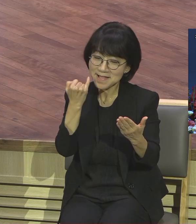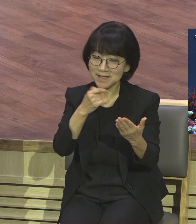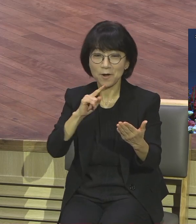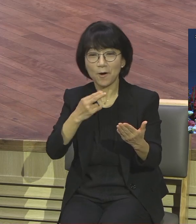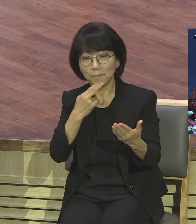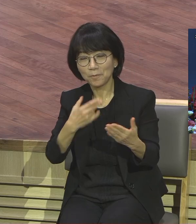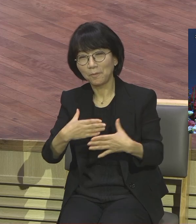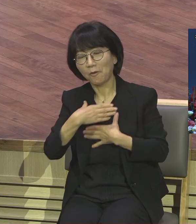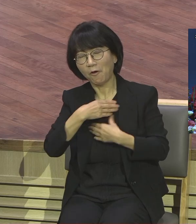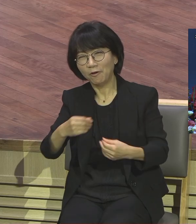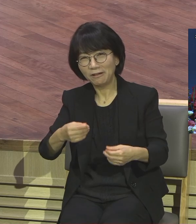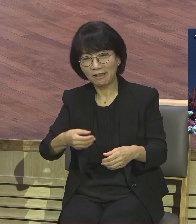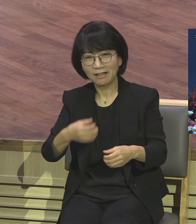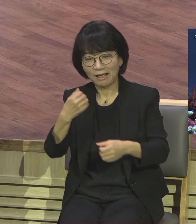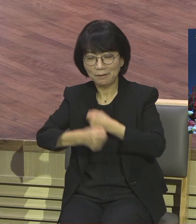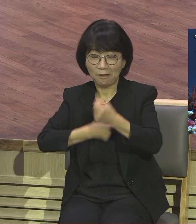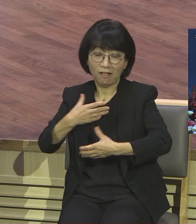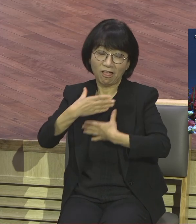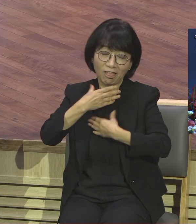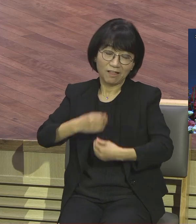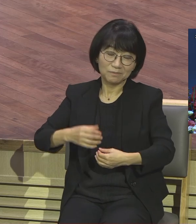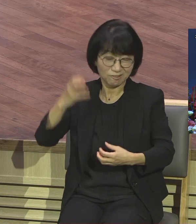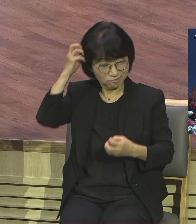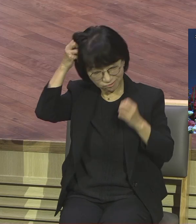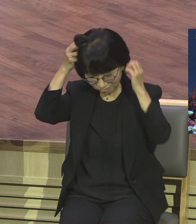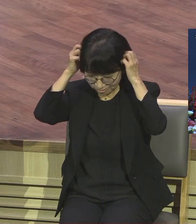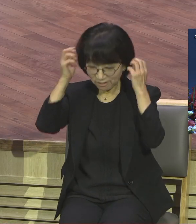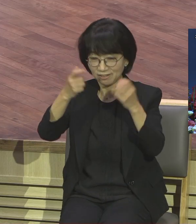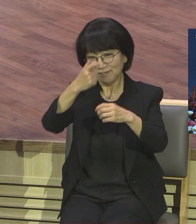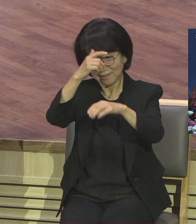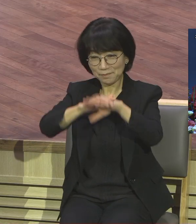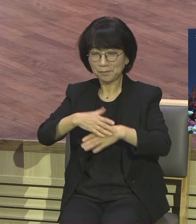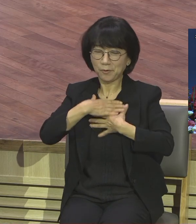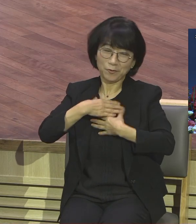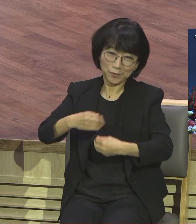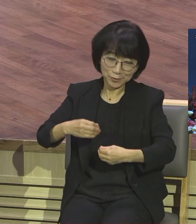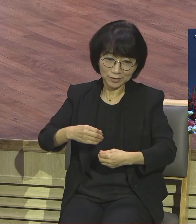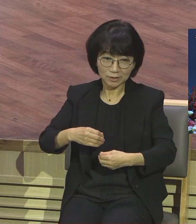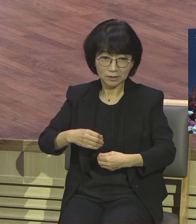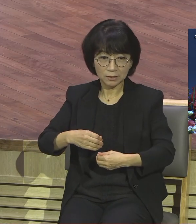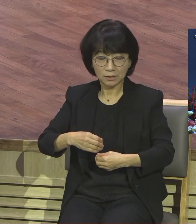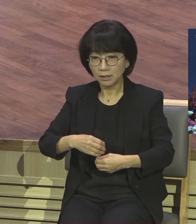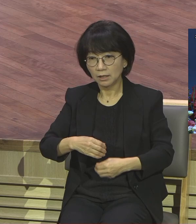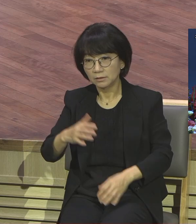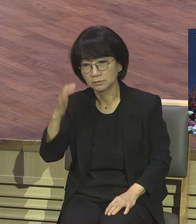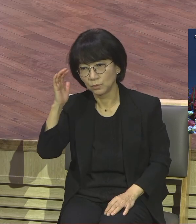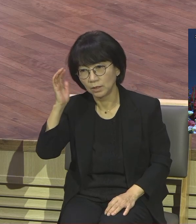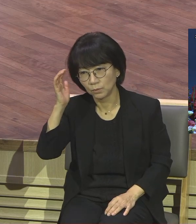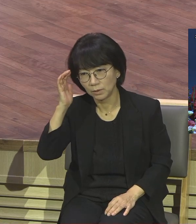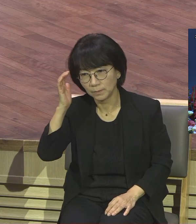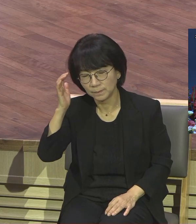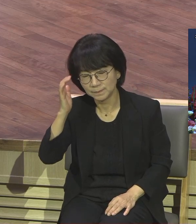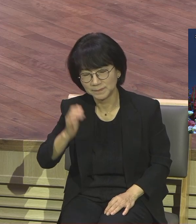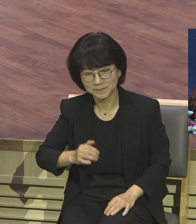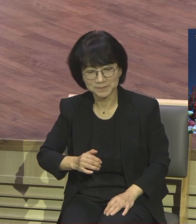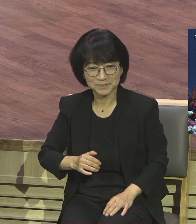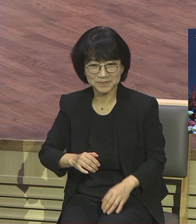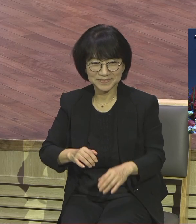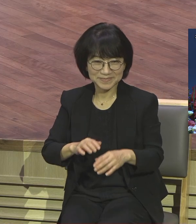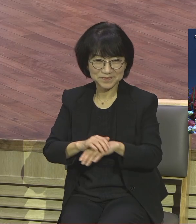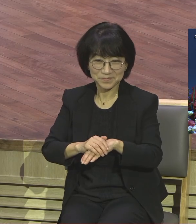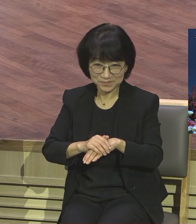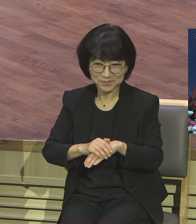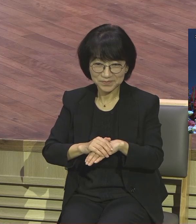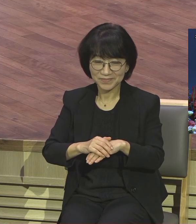입은 자로 편안해. 그 계속되면 곤란해요. 그 시간표라는 게 시간표. 그래서 하나님